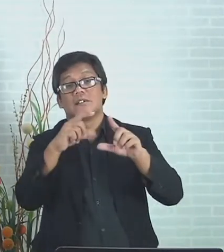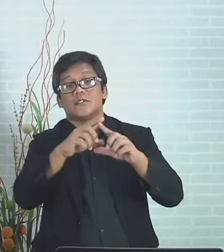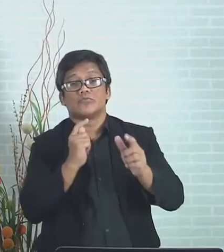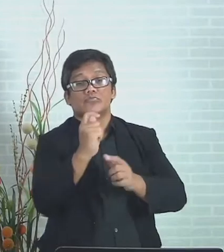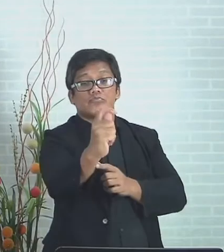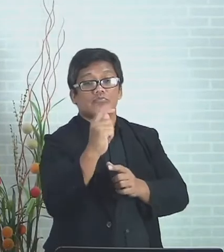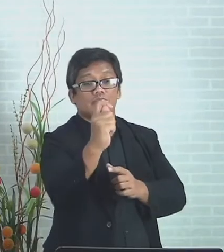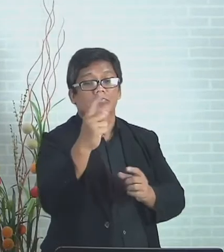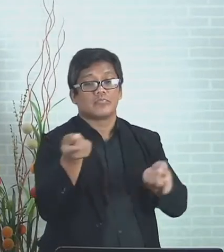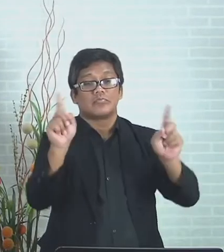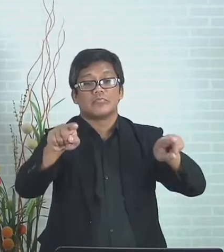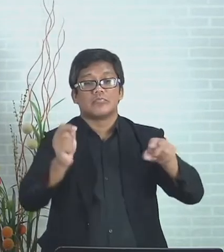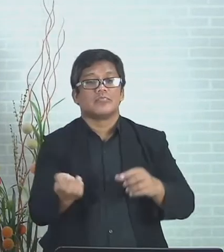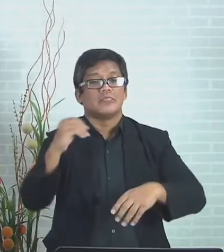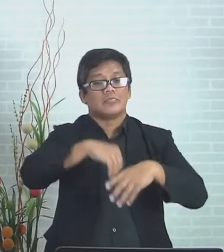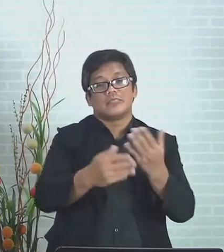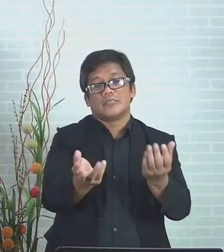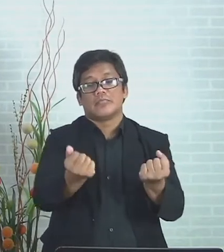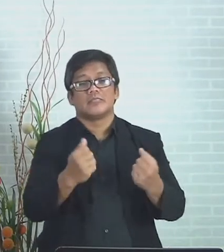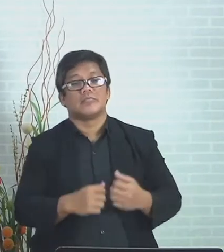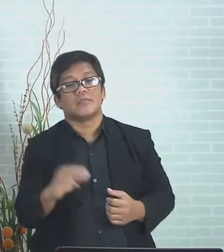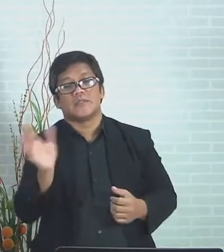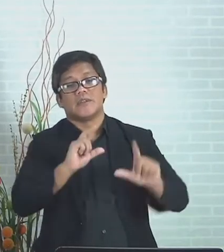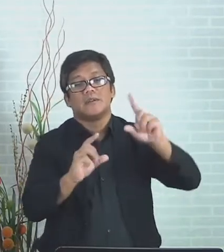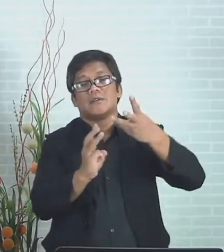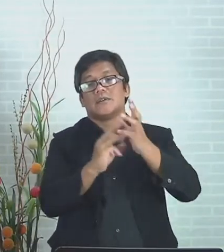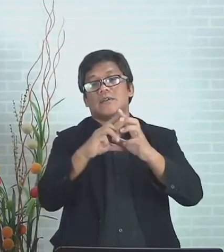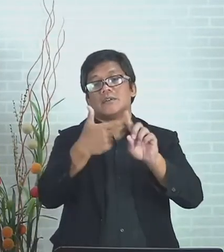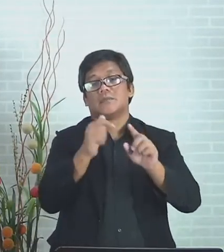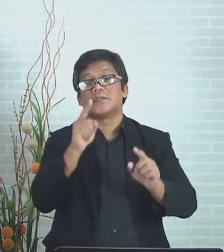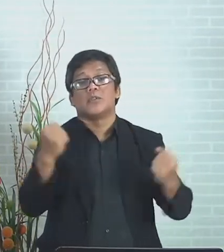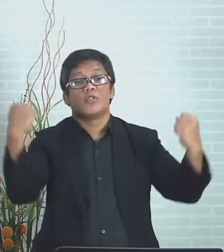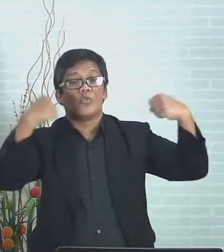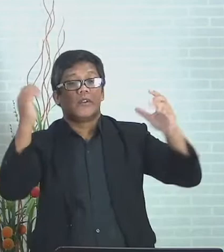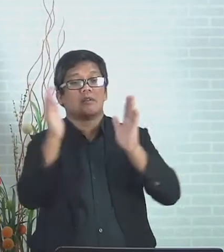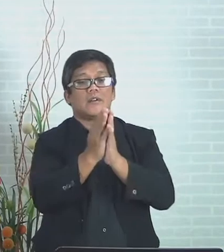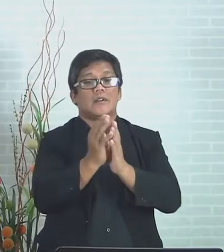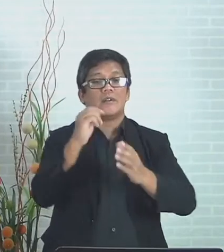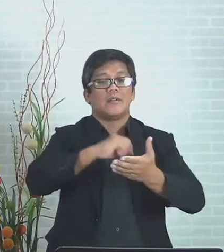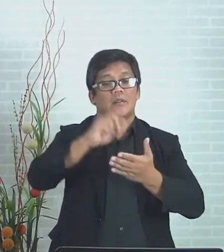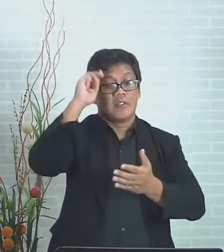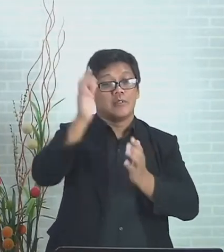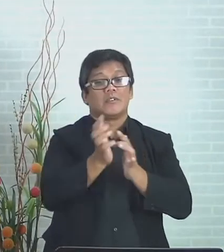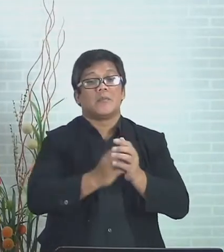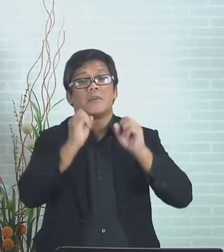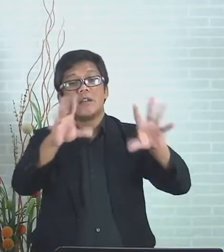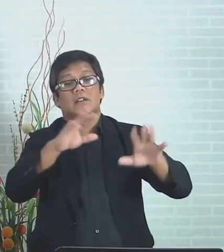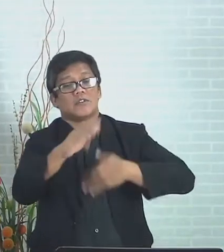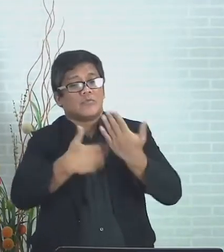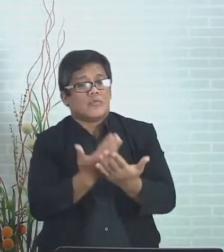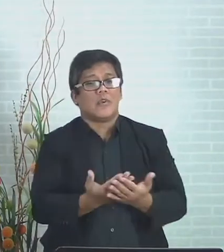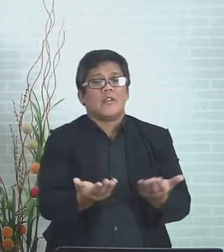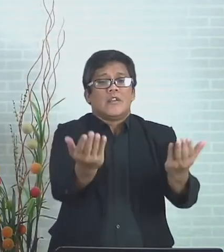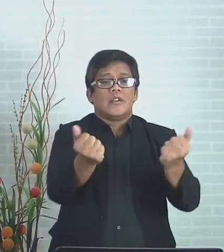terobosan-terobosan terjadi bagi mereka mereka tidak menjadi lemah tetapi menjadi kuat dalam nama Tuhan Yesus Tuhan kau berkati supaya